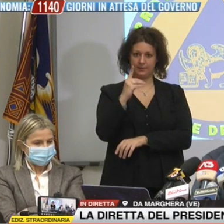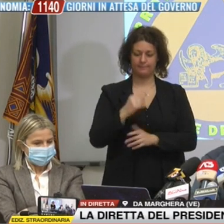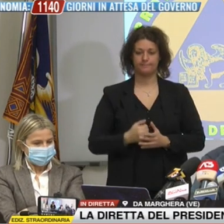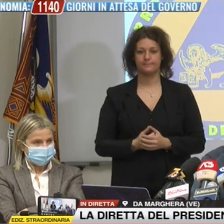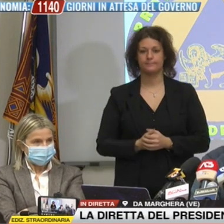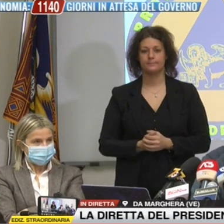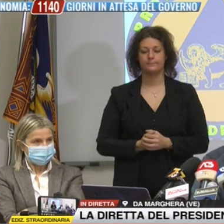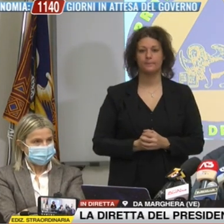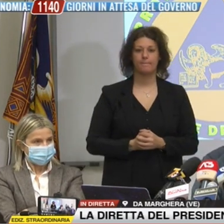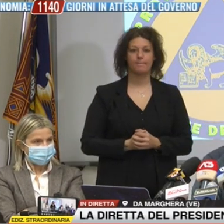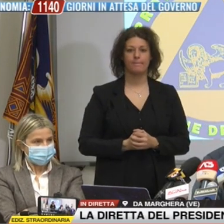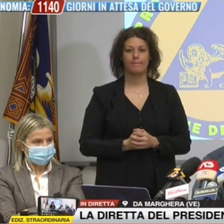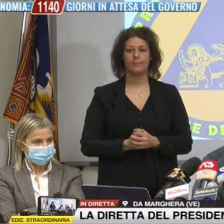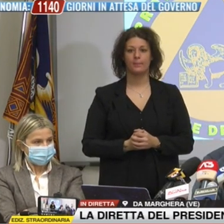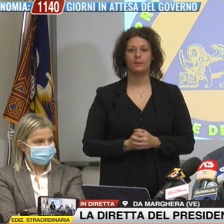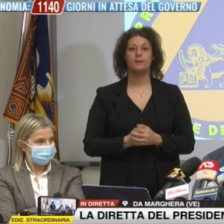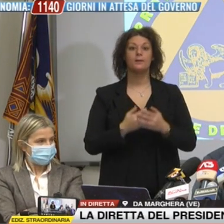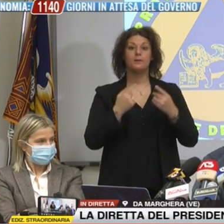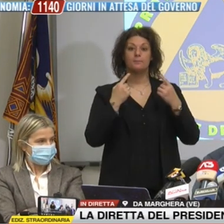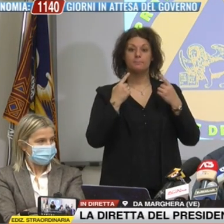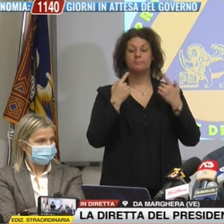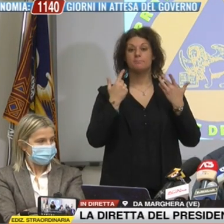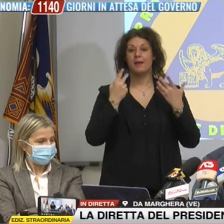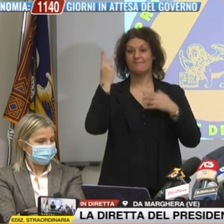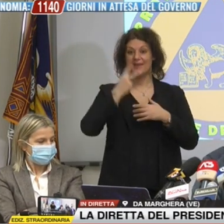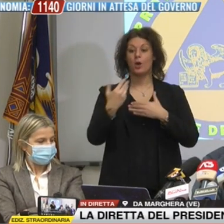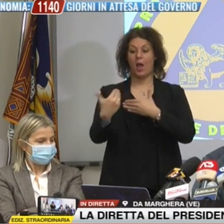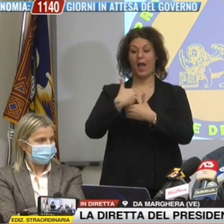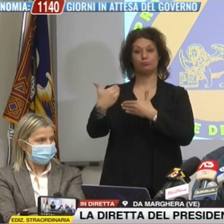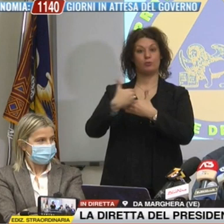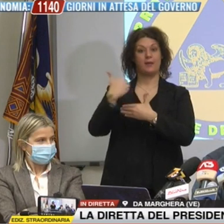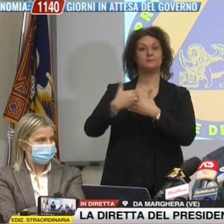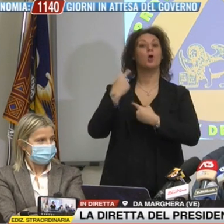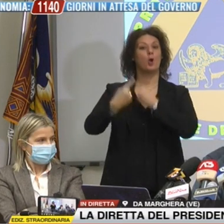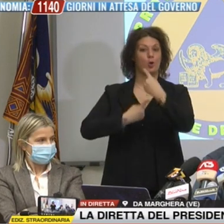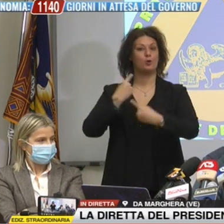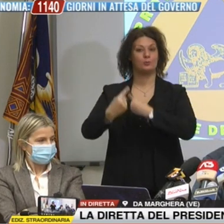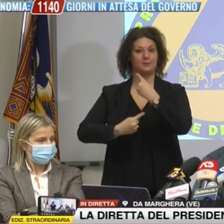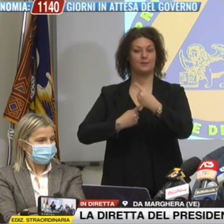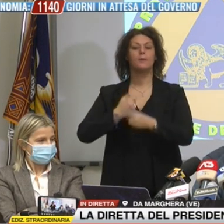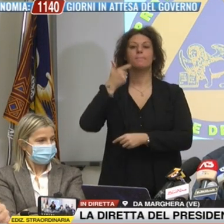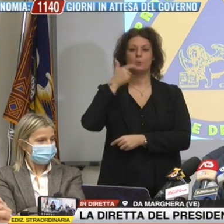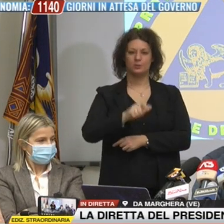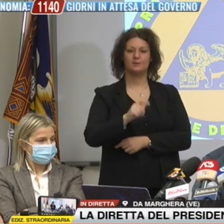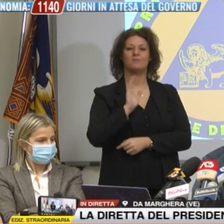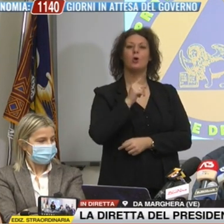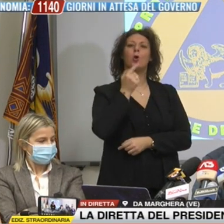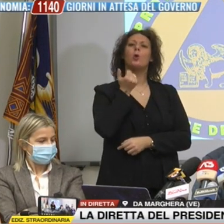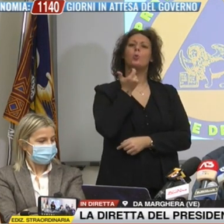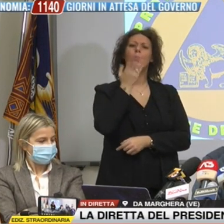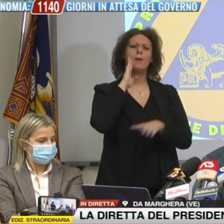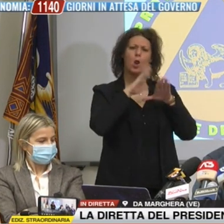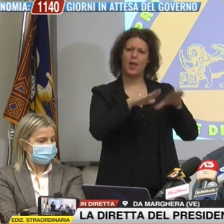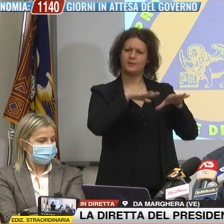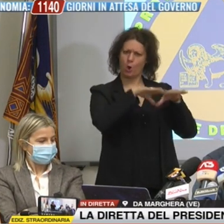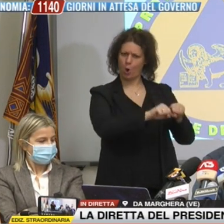Questo però non vuol dire che siano terminati gli accessi, perché questo numero di letti rimane occupato a questo livello con un